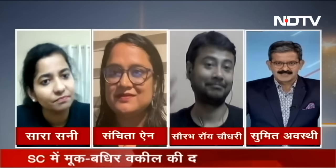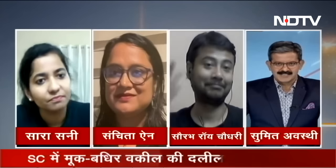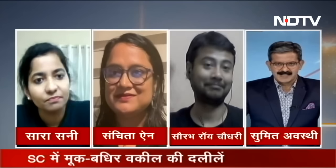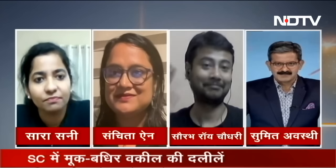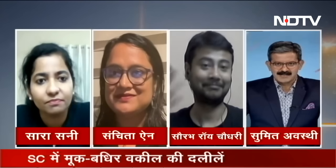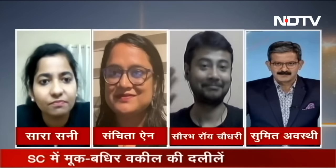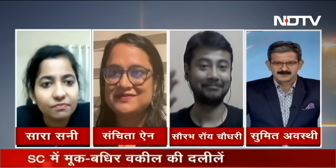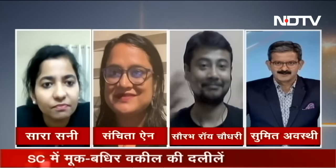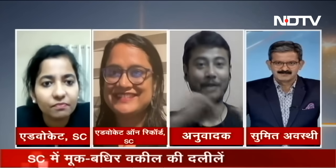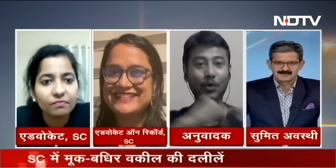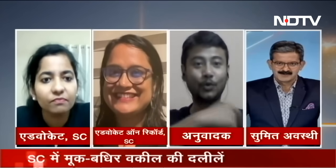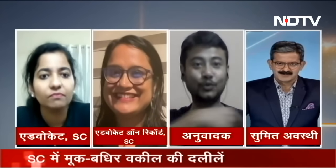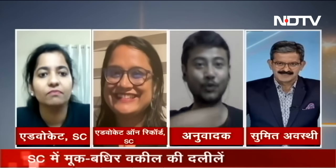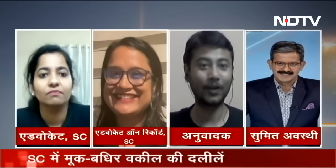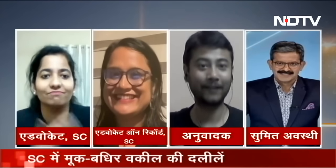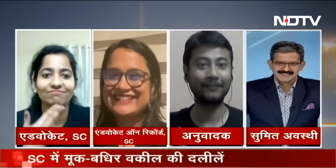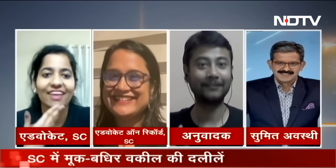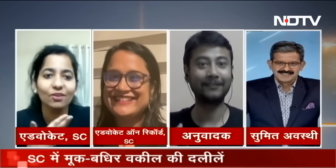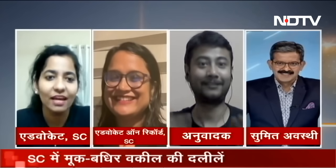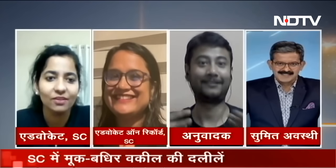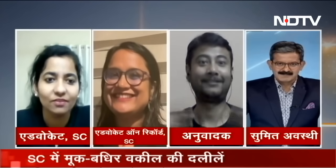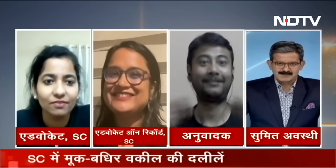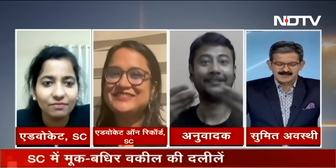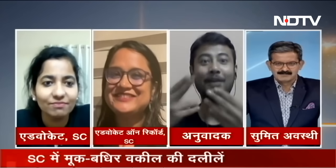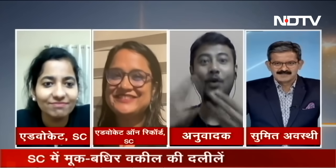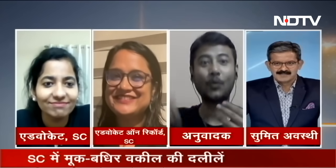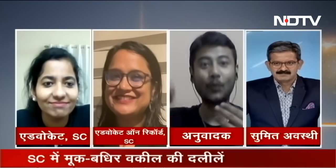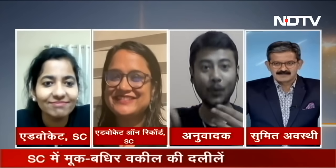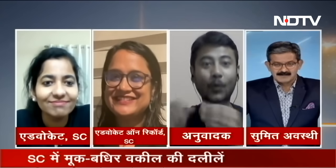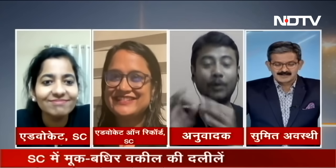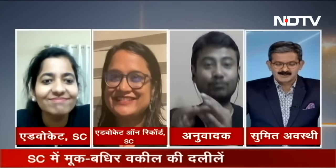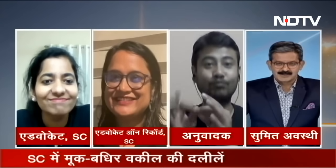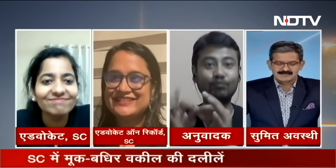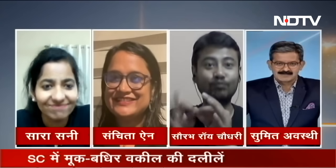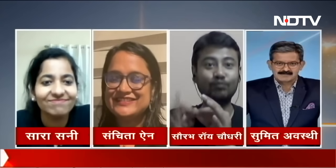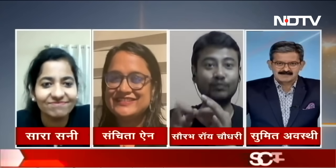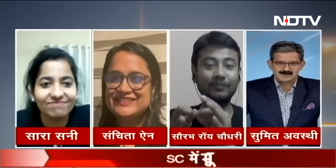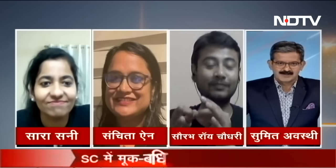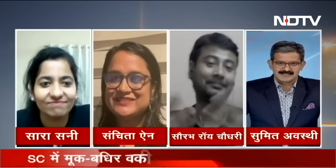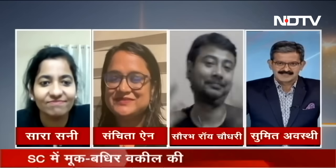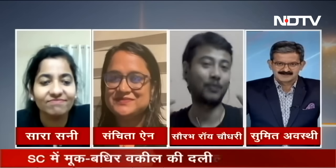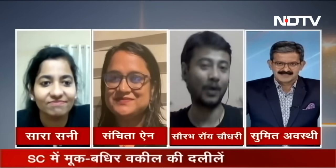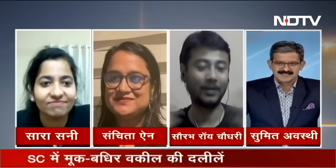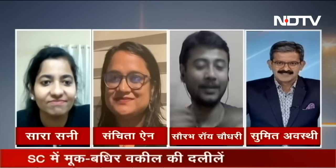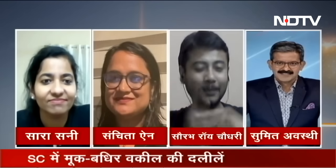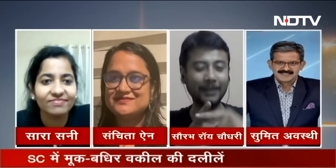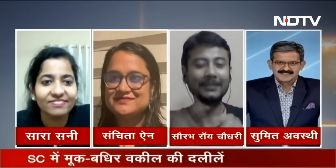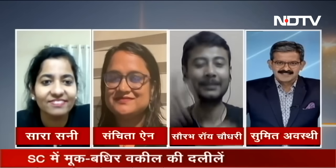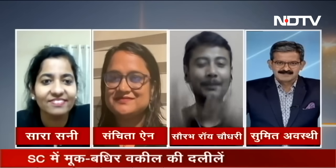बहुत अच्छा काम किया, आप खुद कोर्ट में मौजूद थे। सौरभ हम तमाम दर्शकों की तरफ से भी आपका मैं शुक्रिया अदा